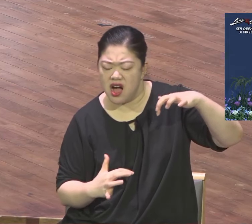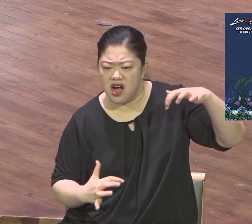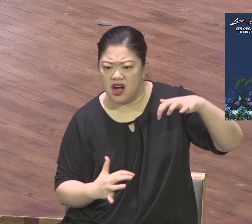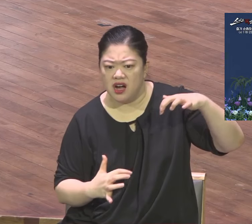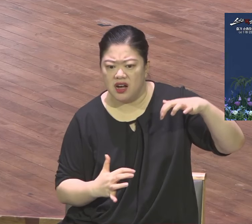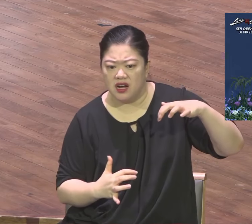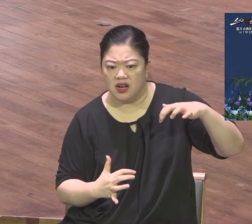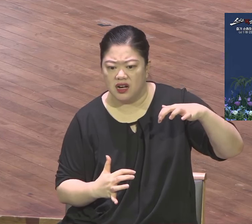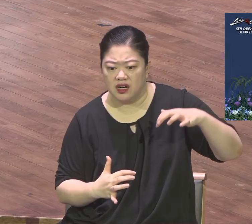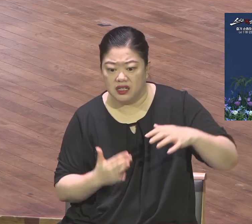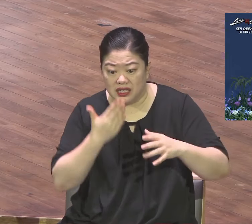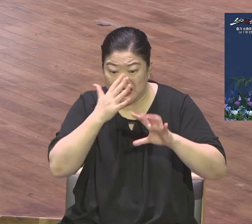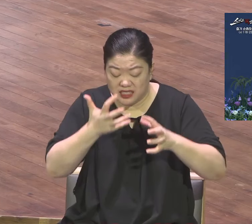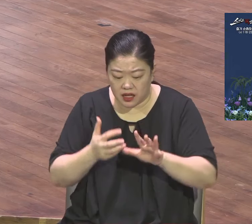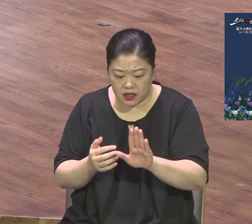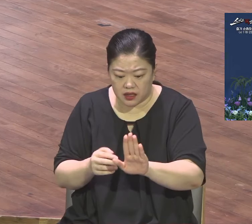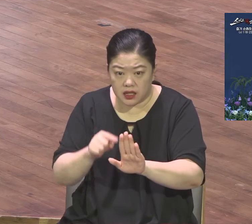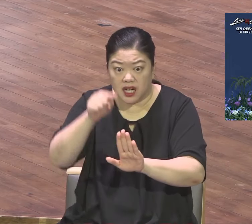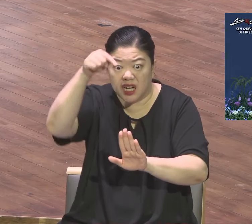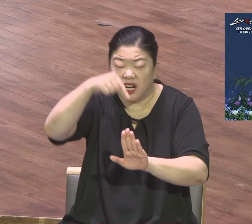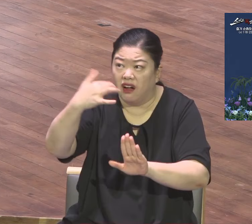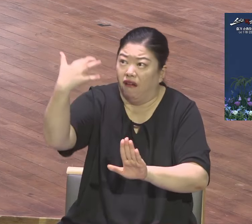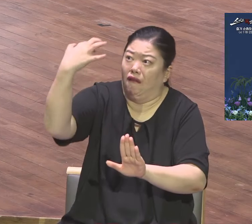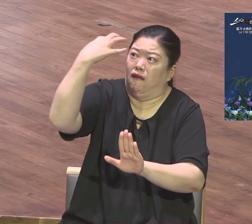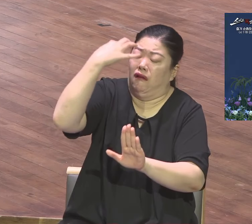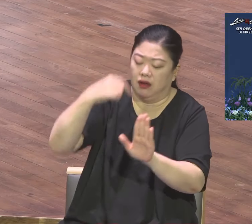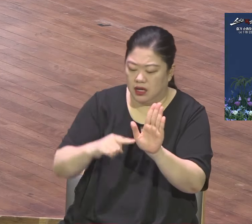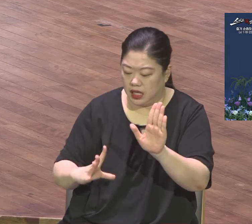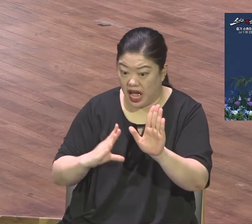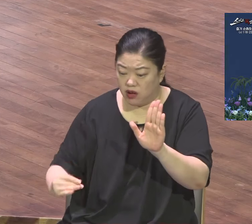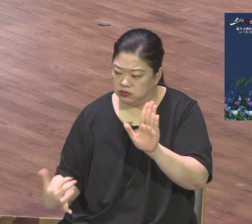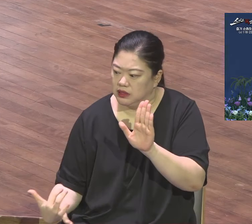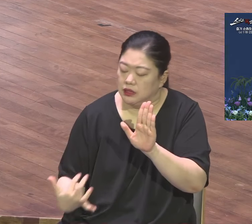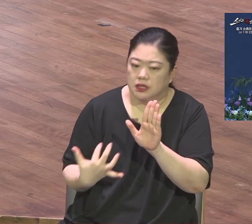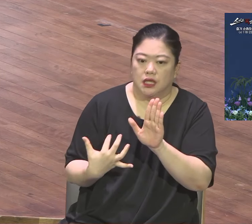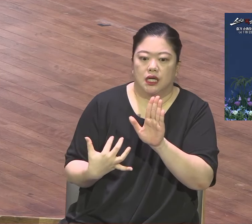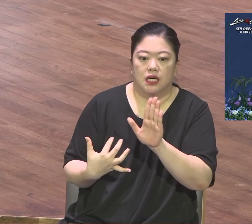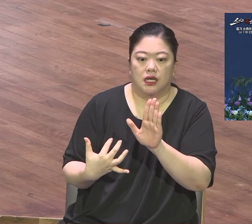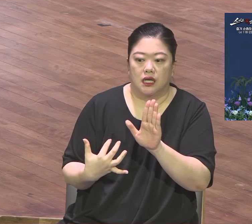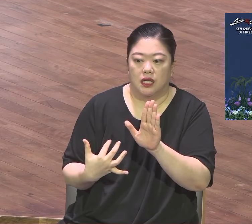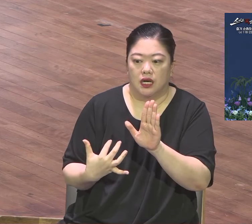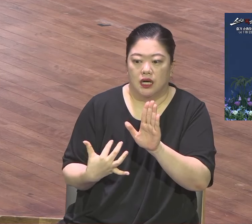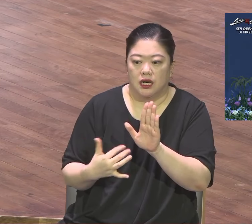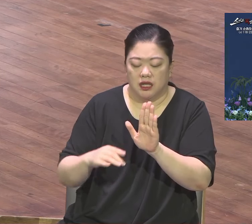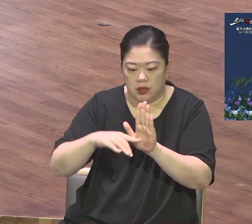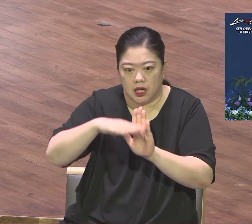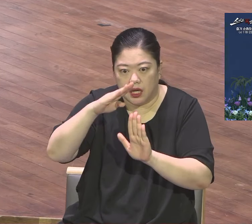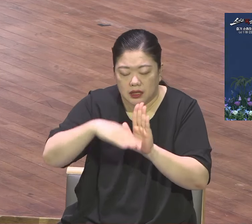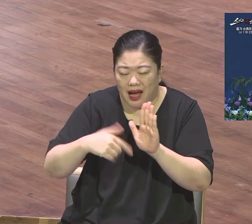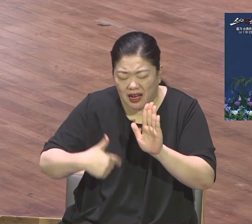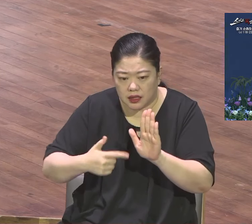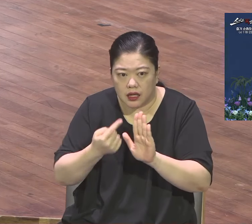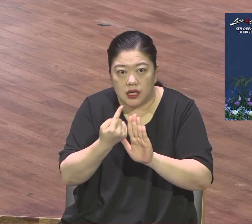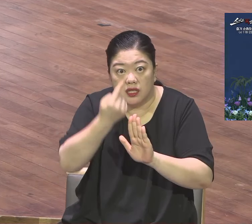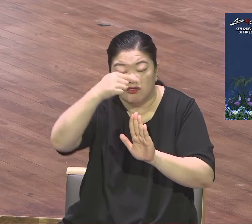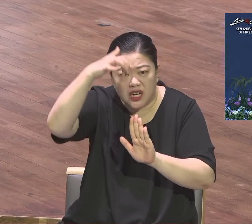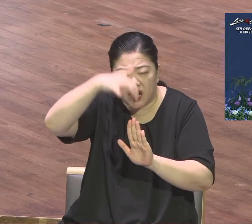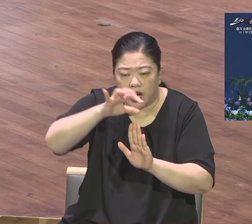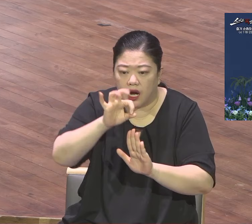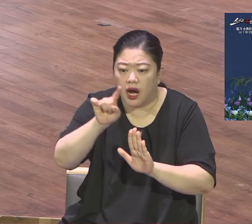이스라엘은 강대국의 완충지대에 놓여 있어 가지고 항상 언제